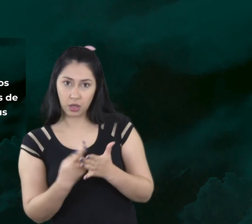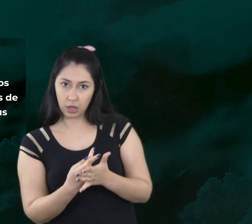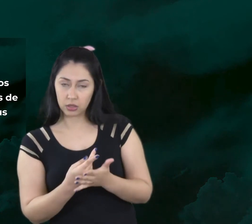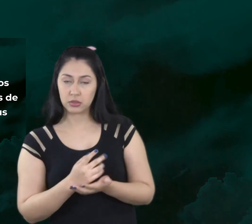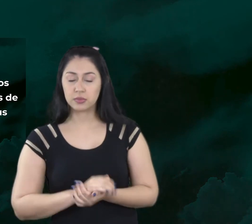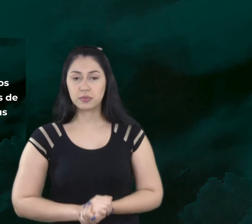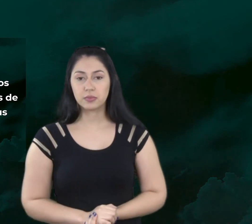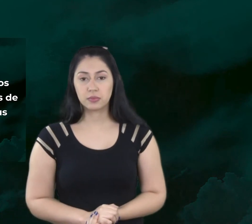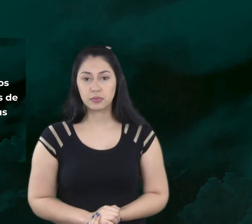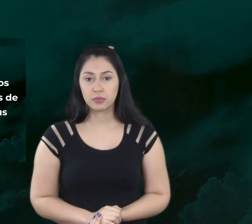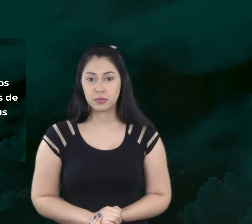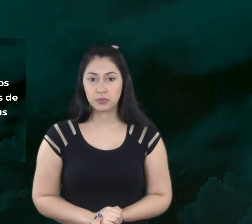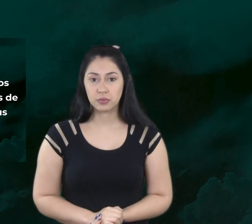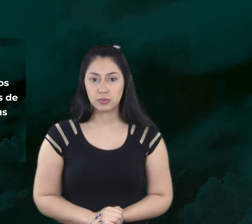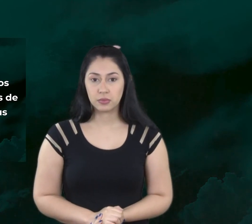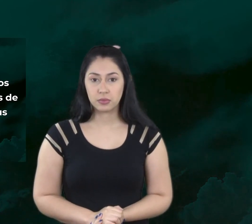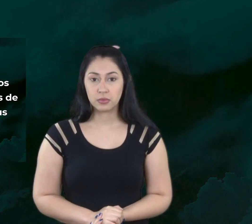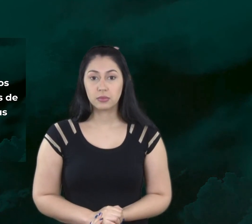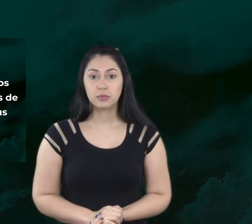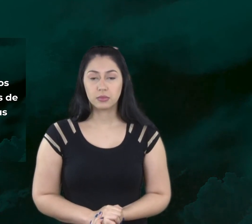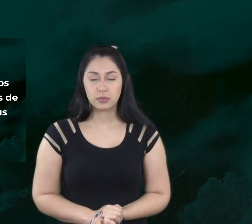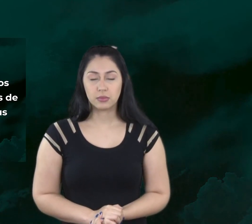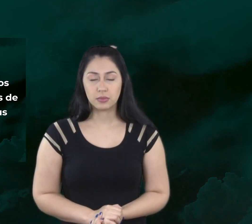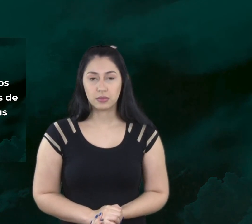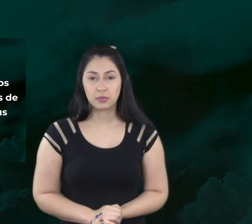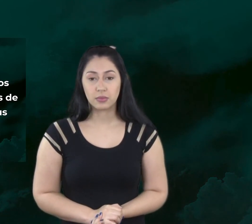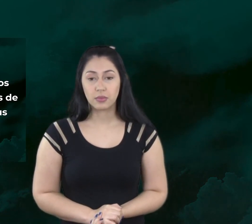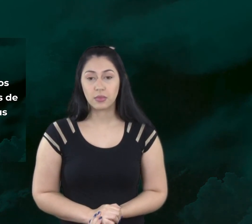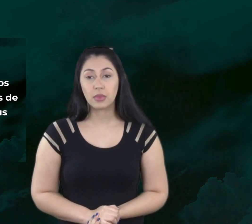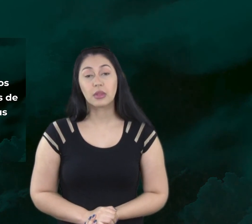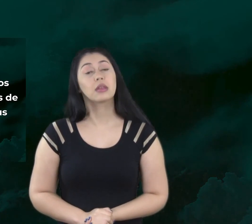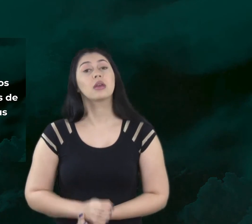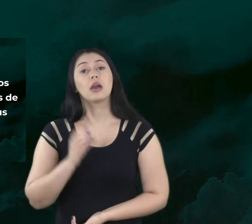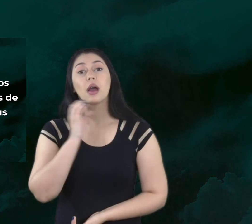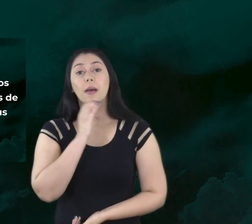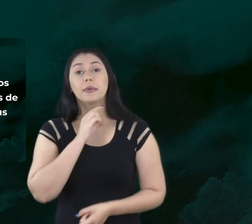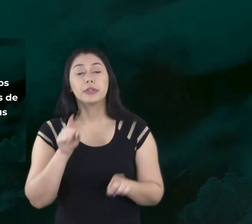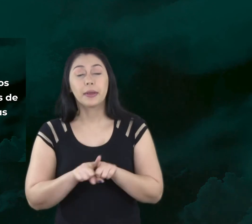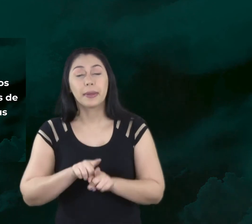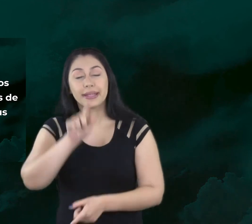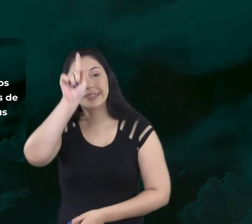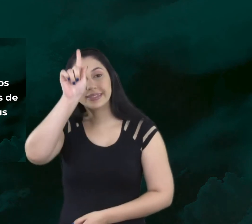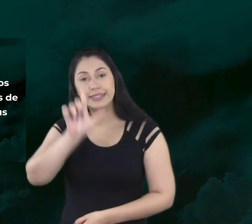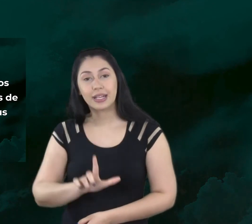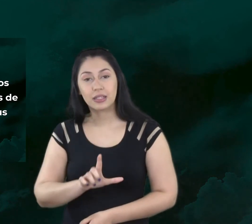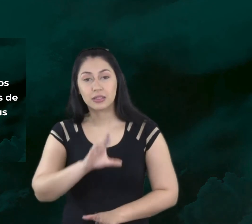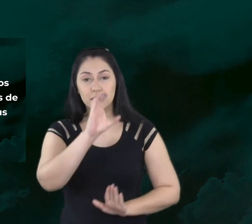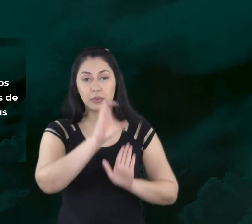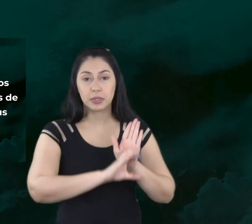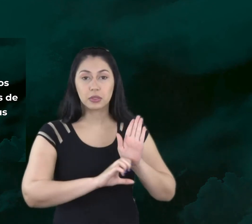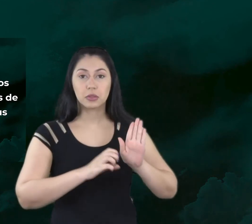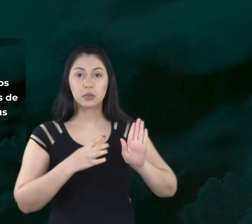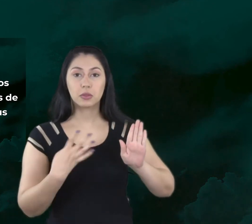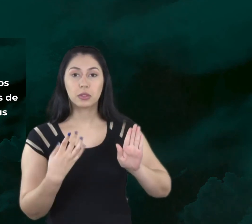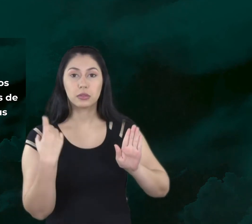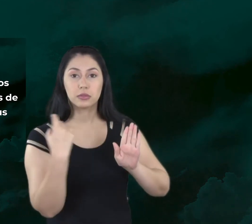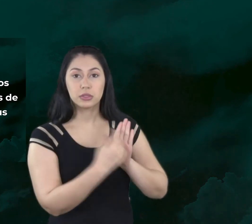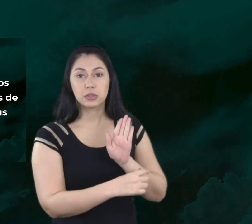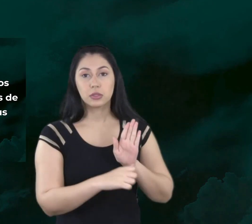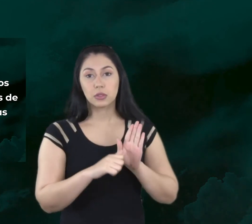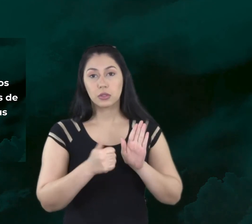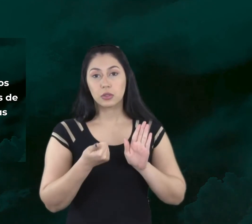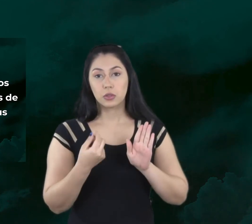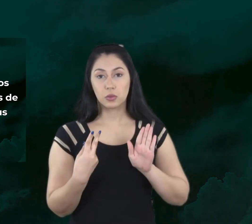obras. E rapidamente vamos também para Gálatas 4, 12.